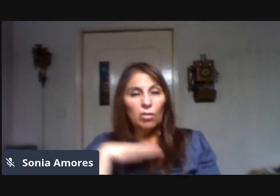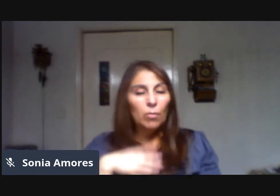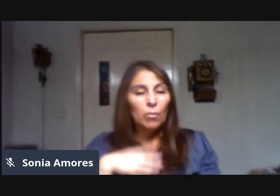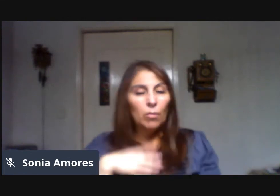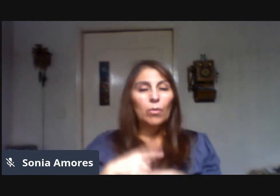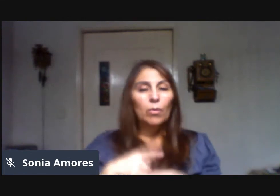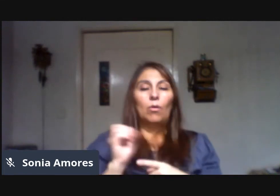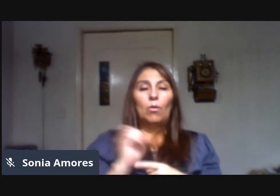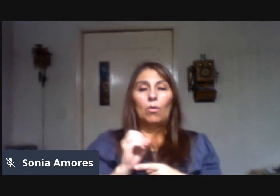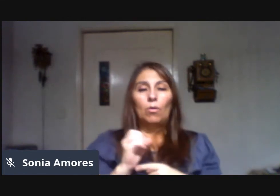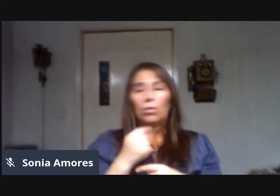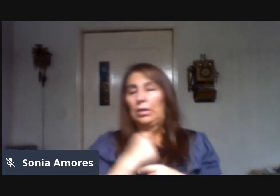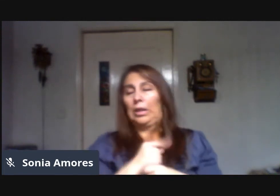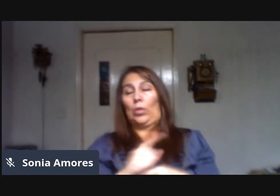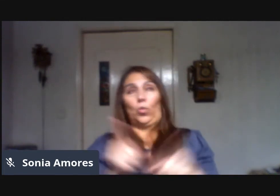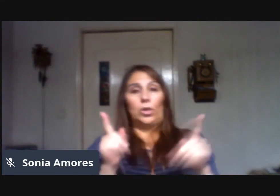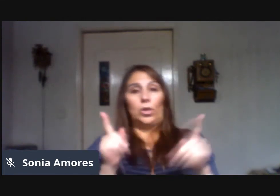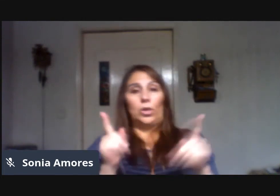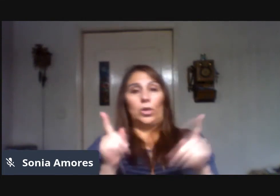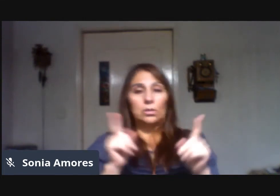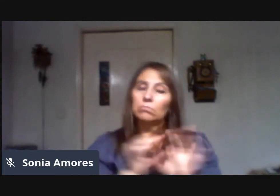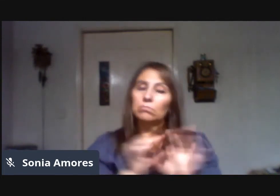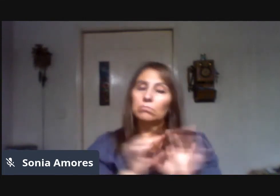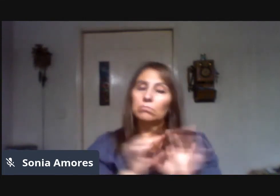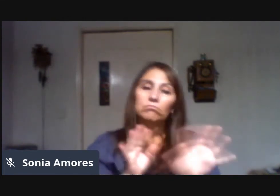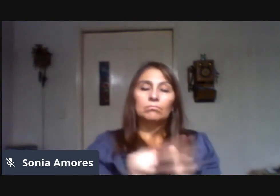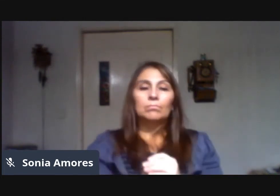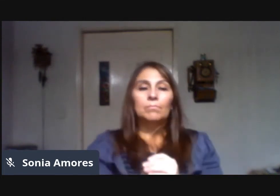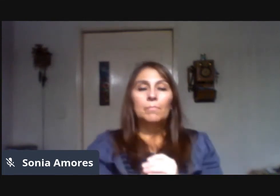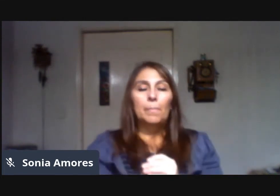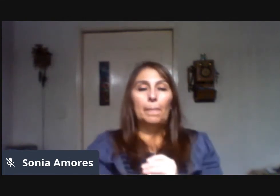desde Estado yo les puedo decir que